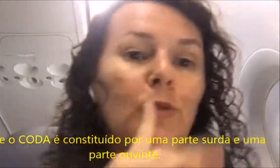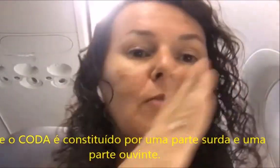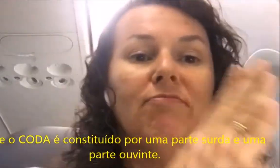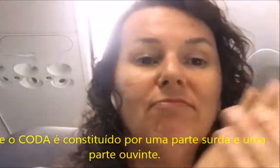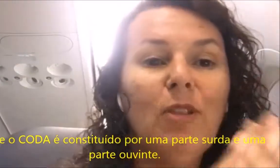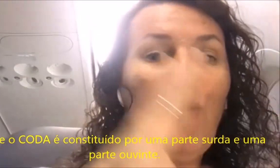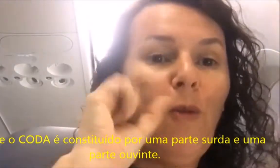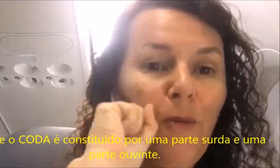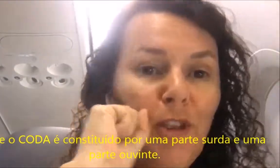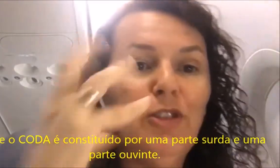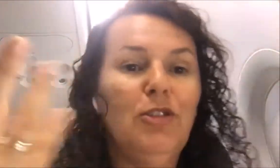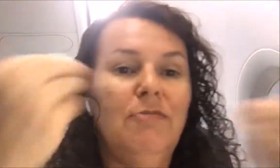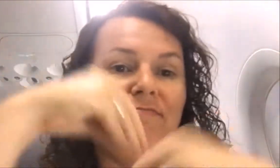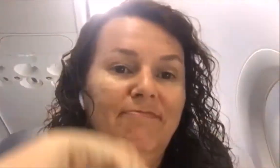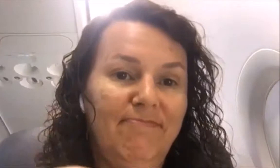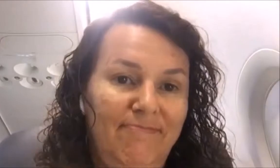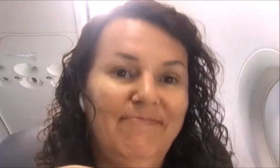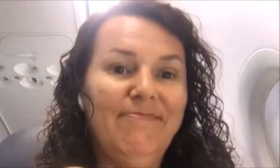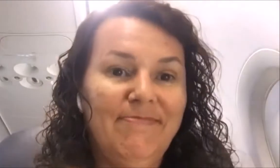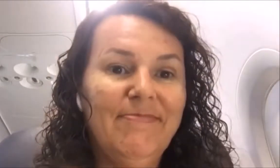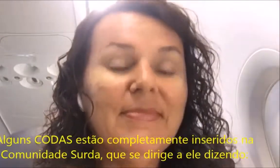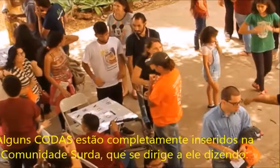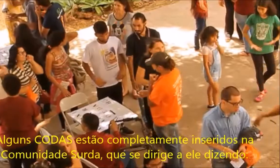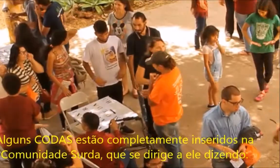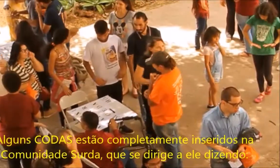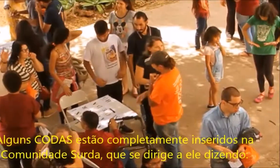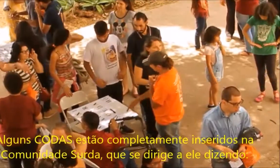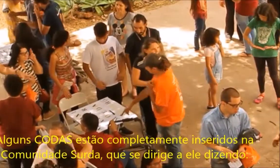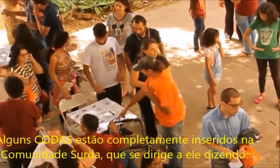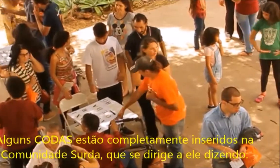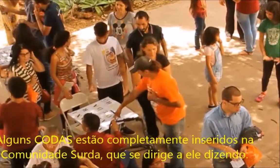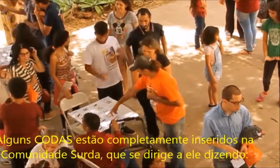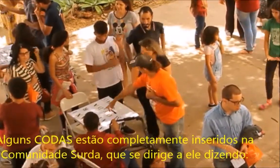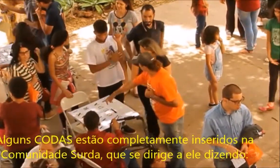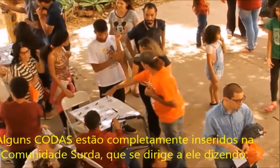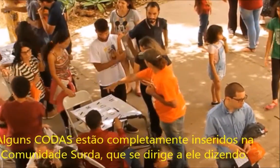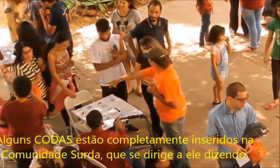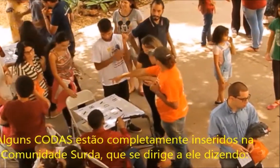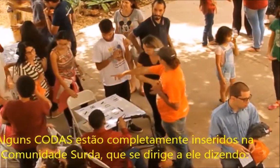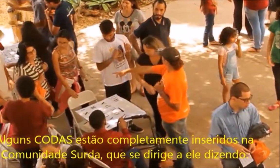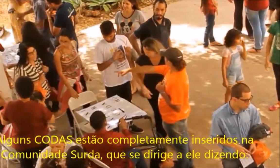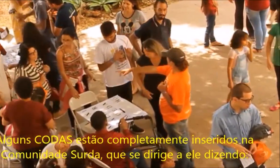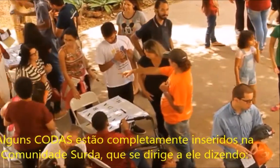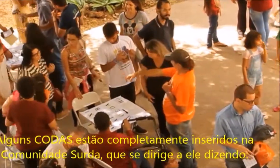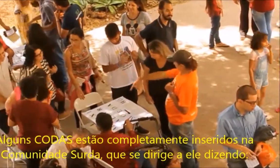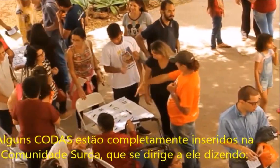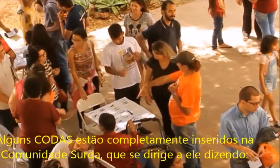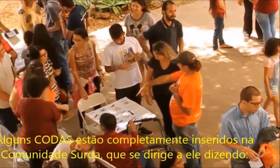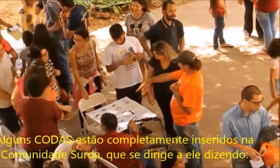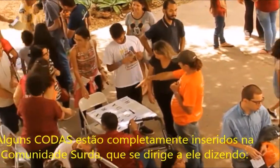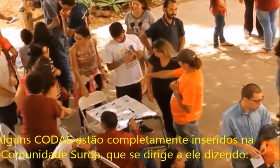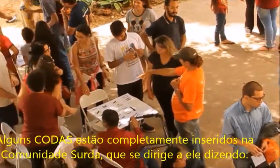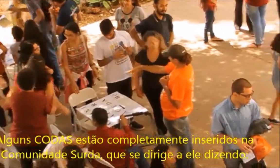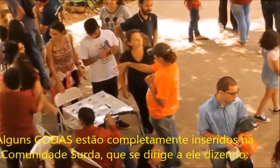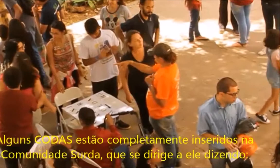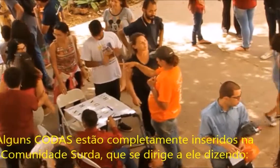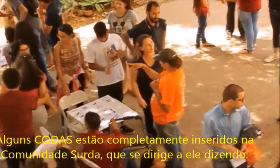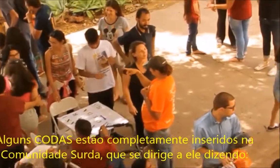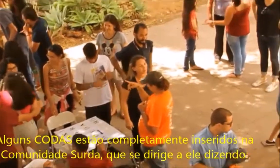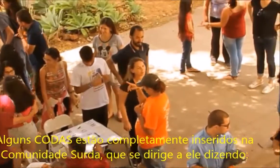parte ouvinte. Alguns codas estão completamente inseridos na comunidade surda, que se